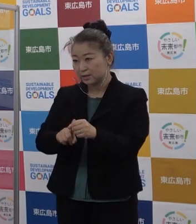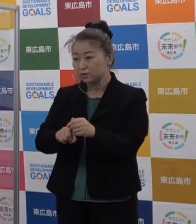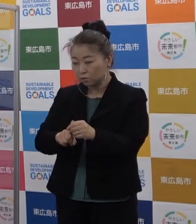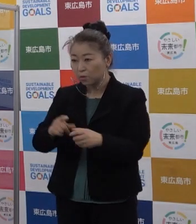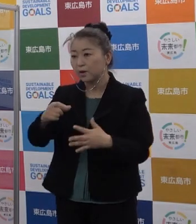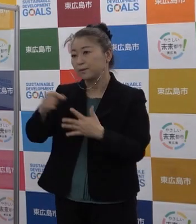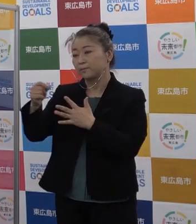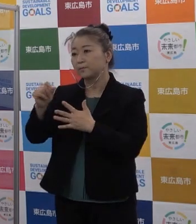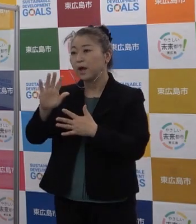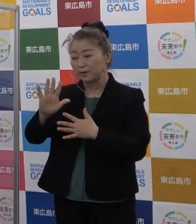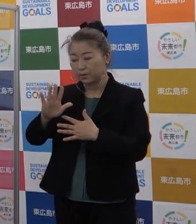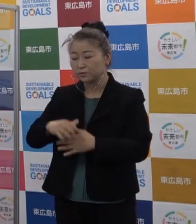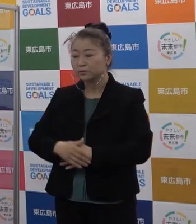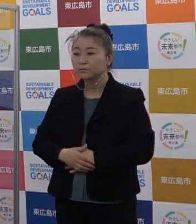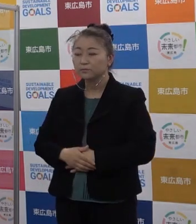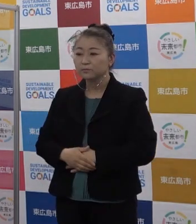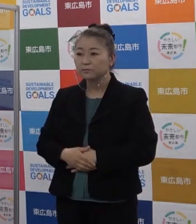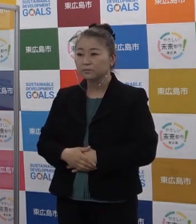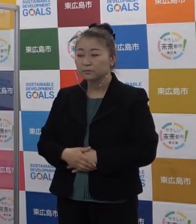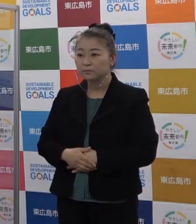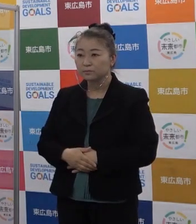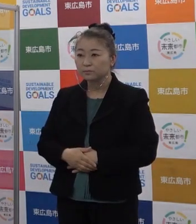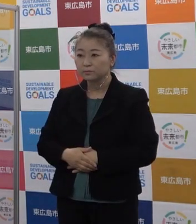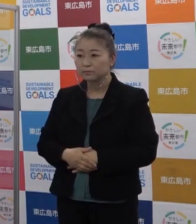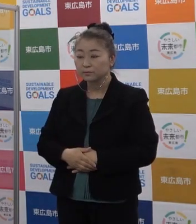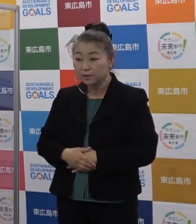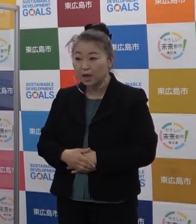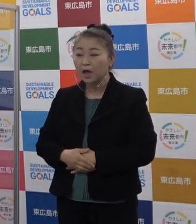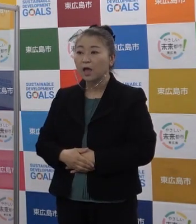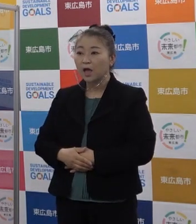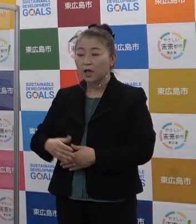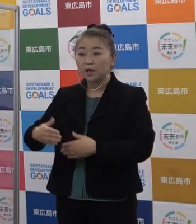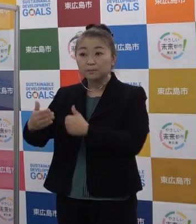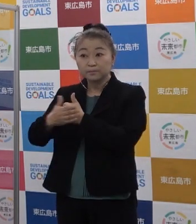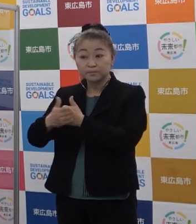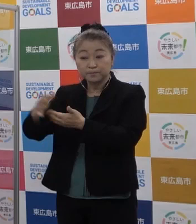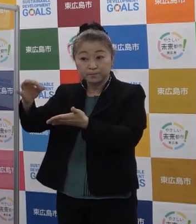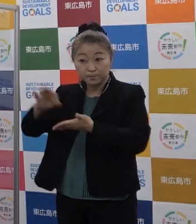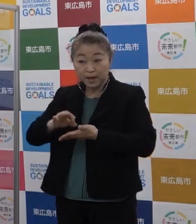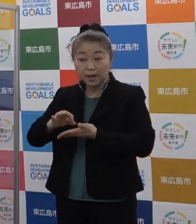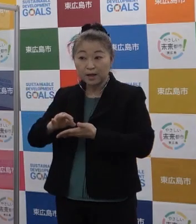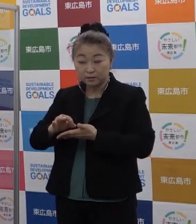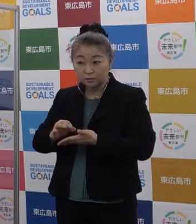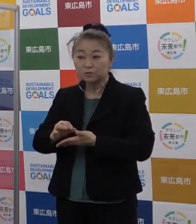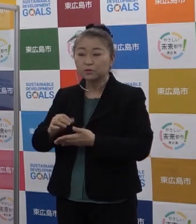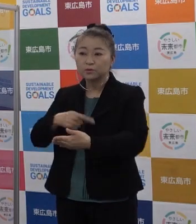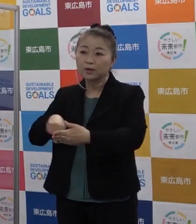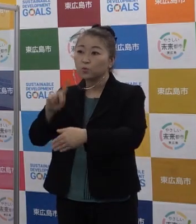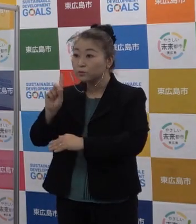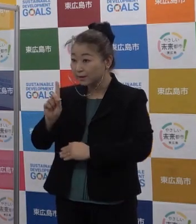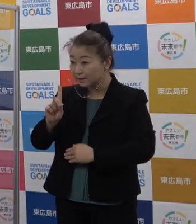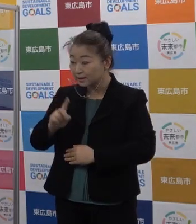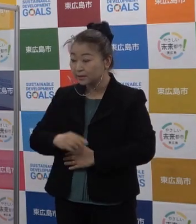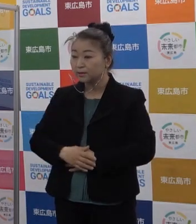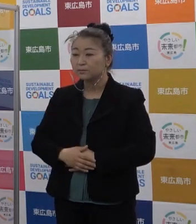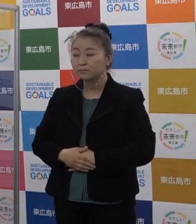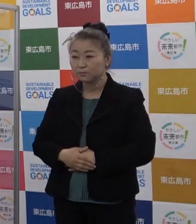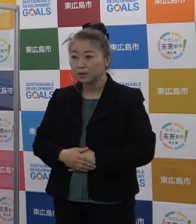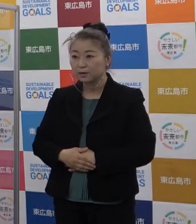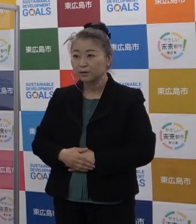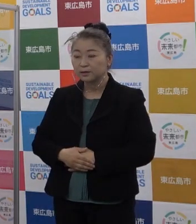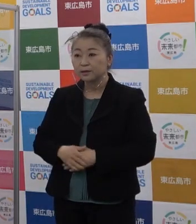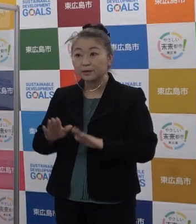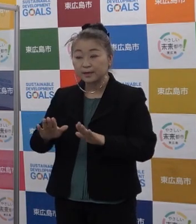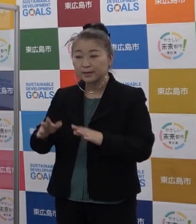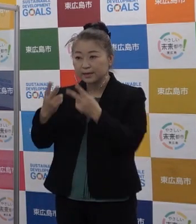やることに対し効果を受けたのかというのが2番目をご覧いただいたらと思うんですけども、現在広島大